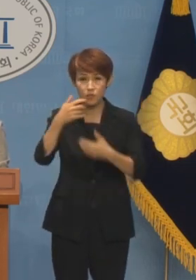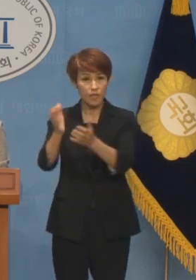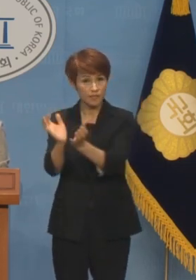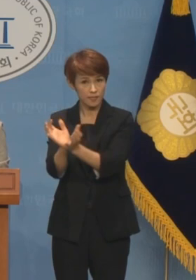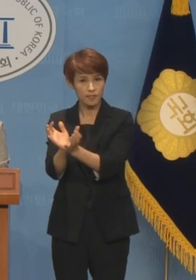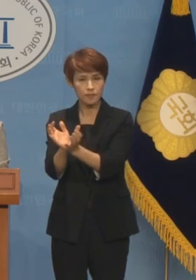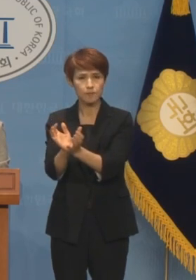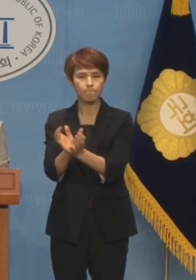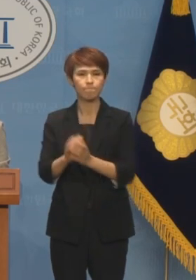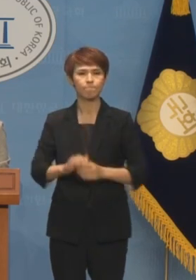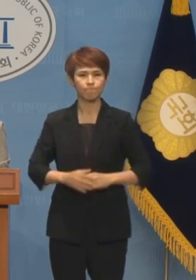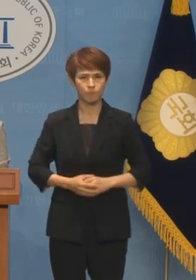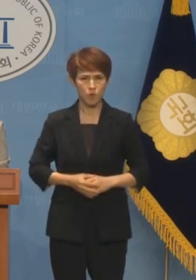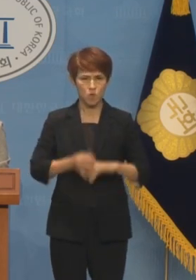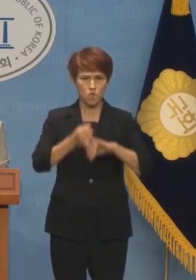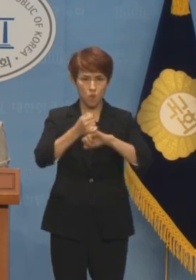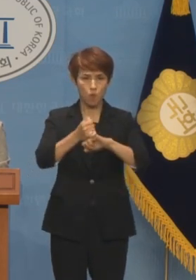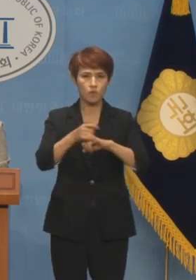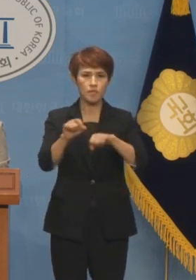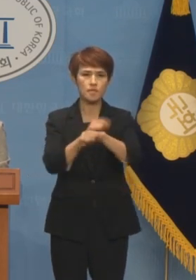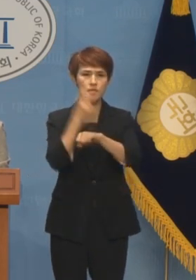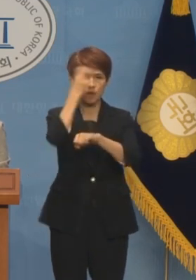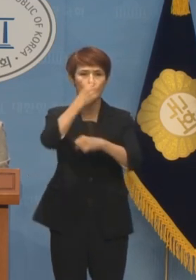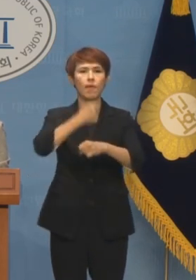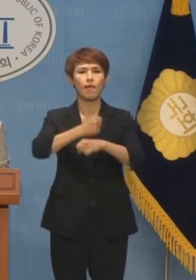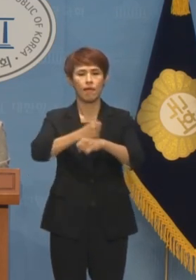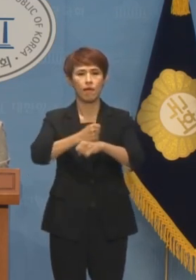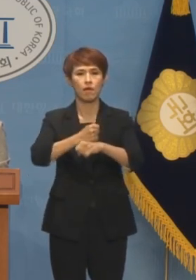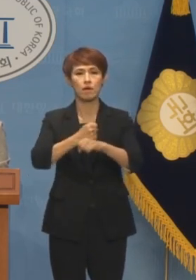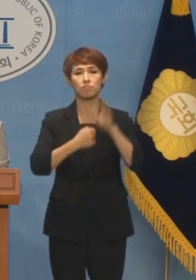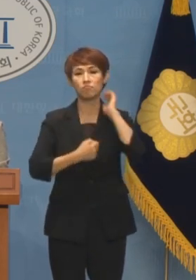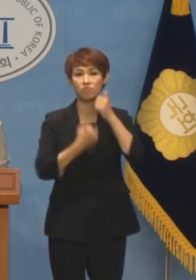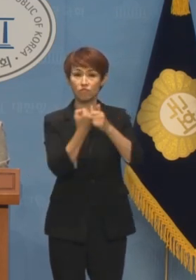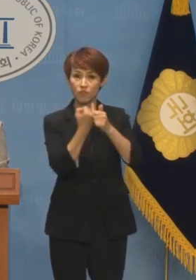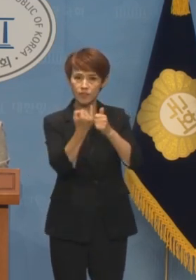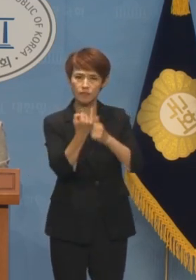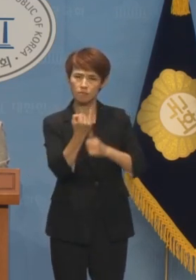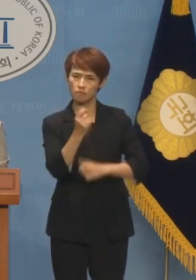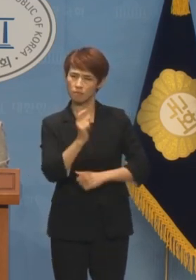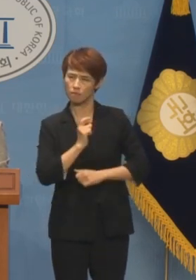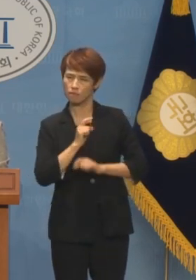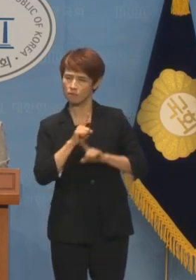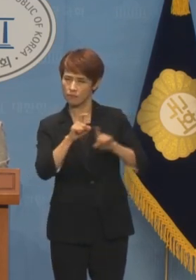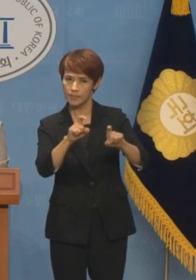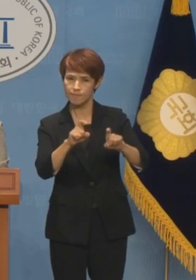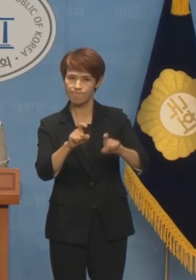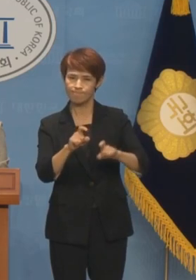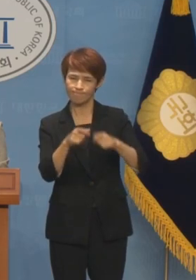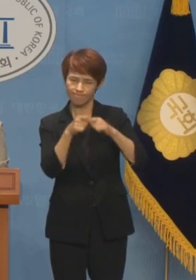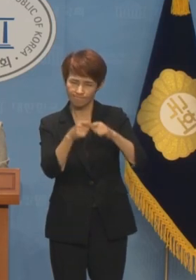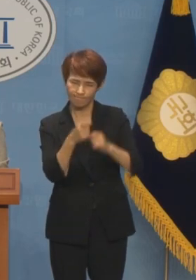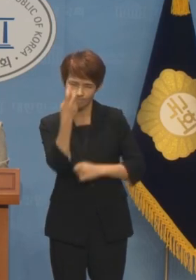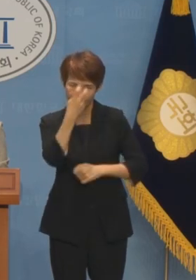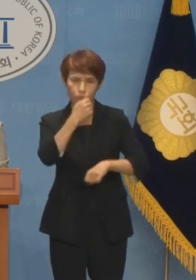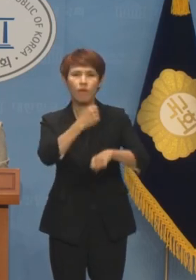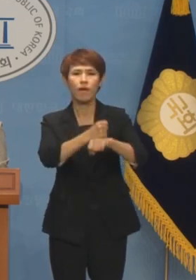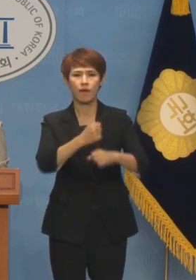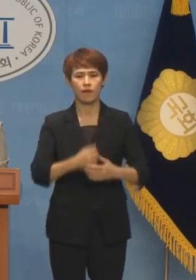더불어민주당은 반드시 특검을 통해 김건희 여사의 의혹을 낱낱이